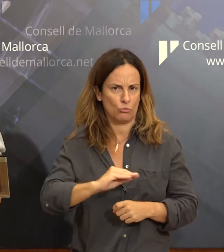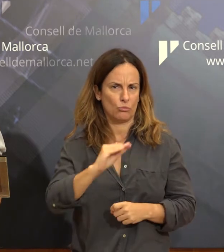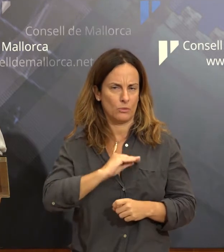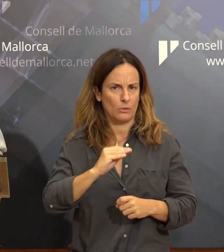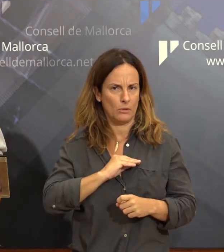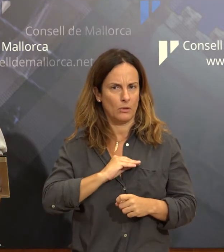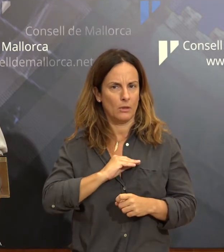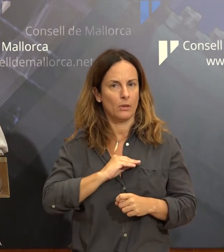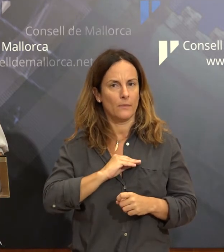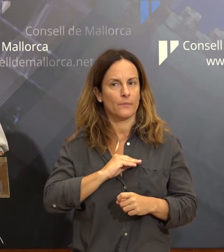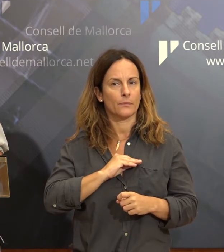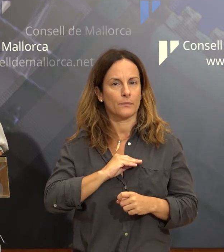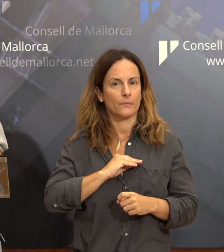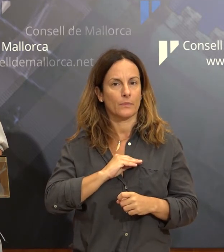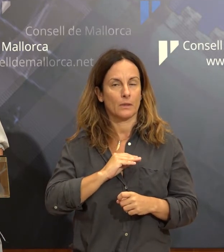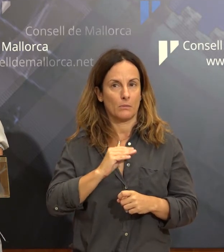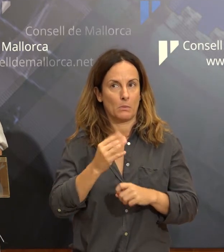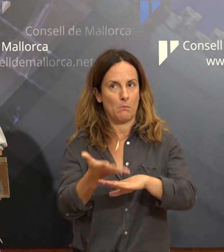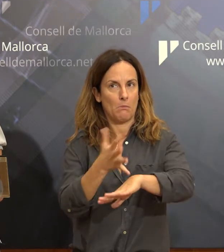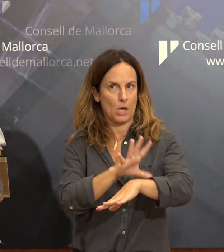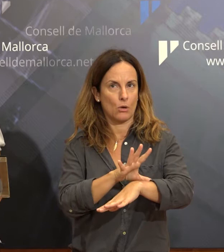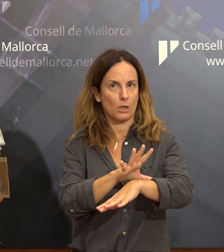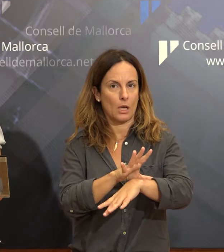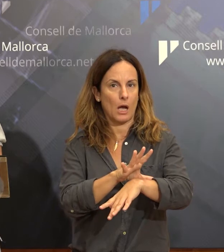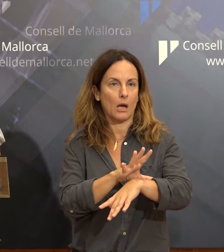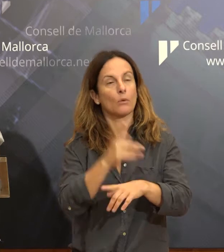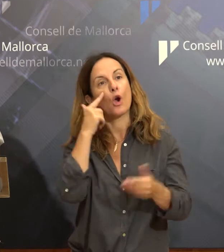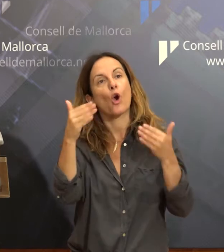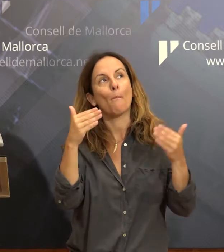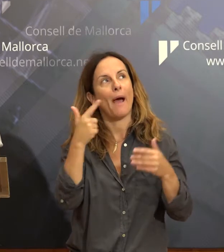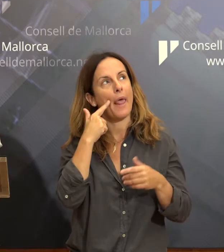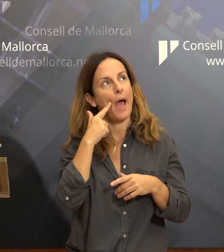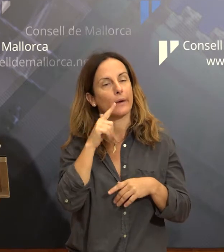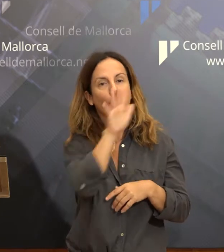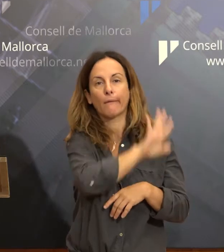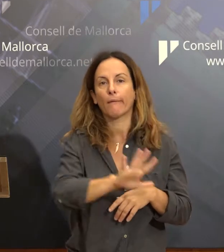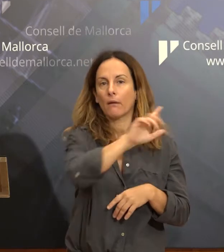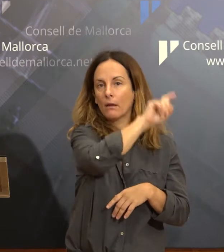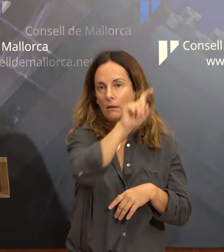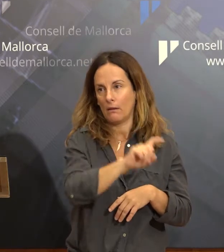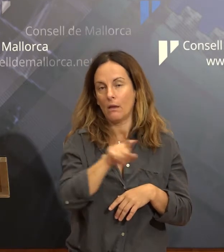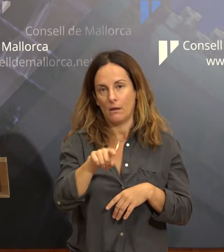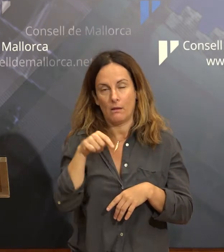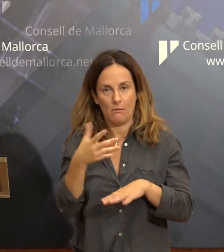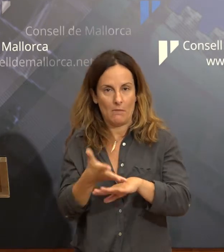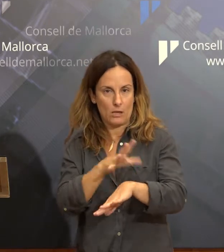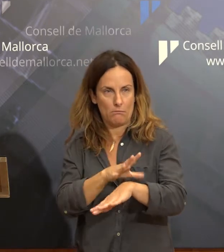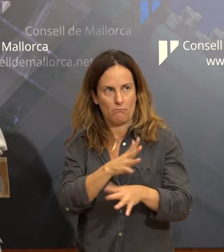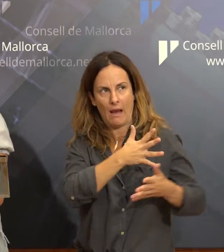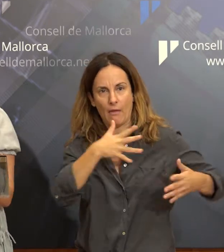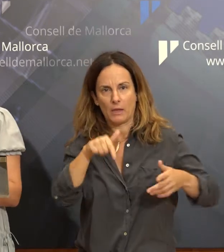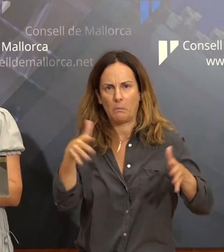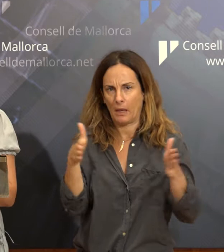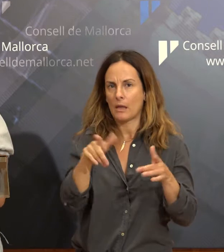per ser la població de Silla de Mallorca, és a dir, si la comparam amb la població d'Espanya no, però en Silla de Mallorca és una enquesta amb un